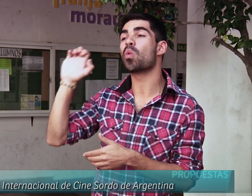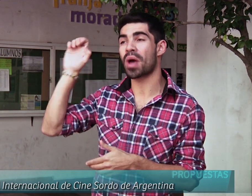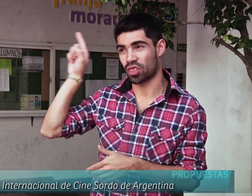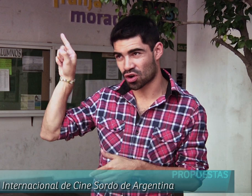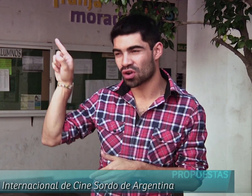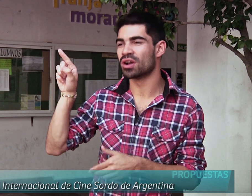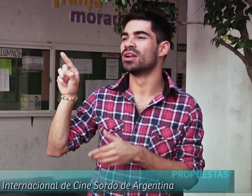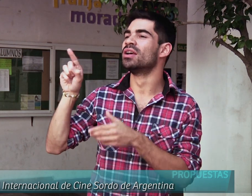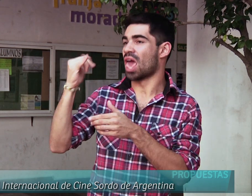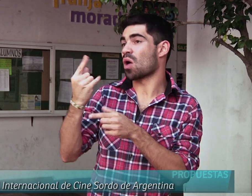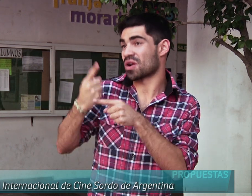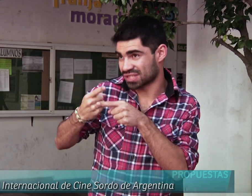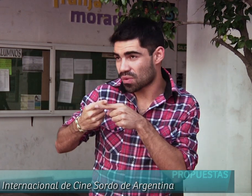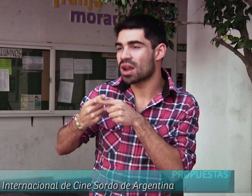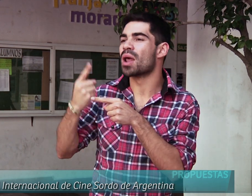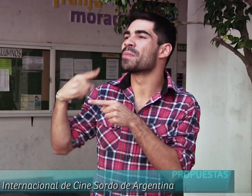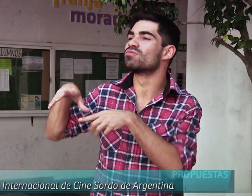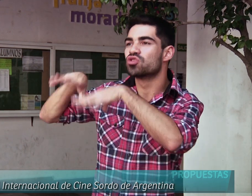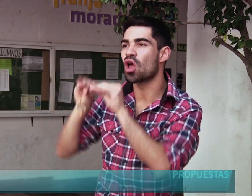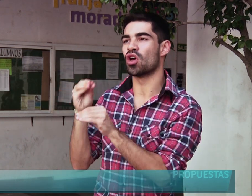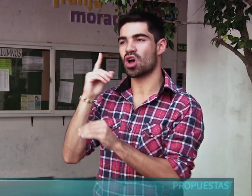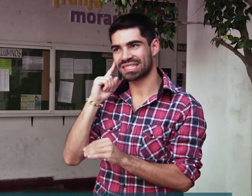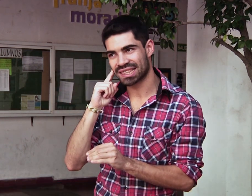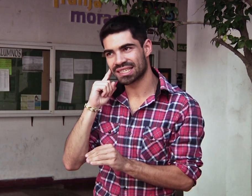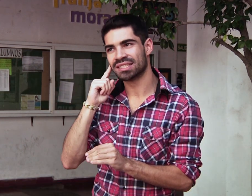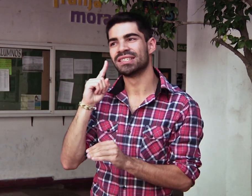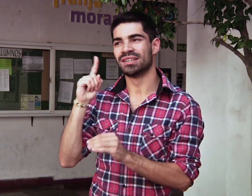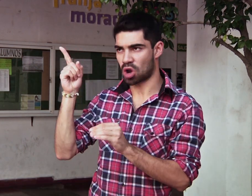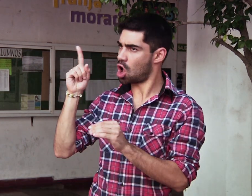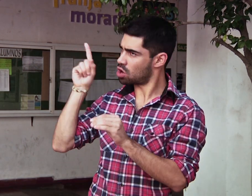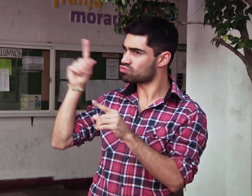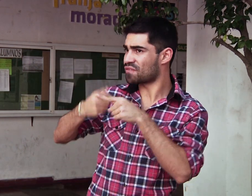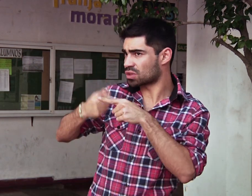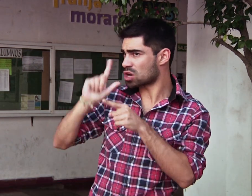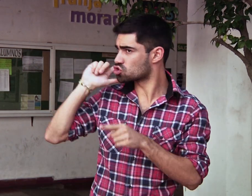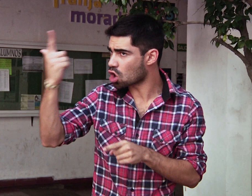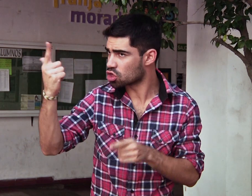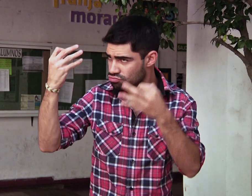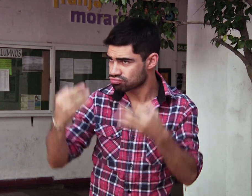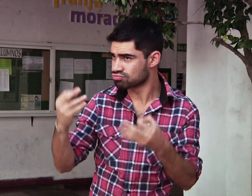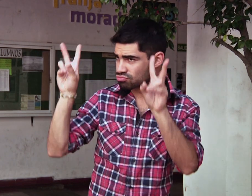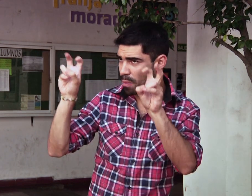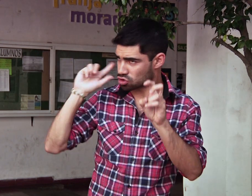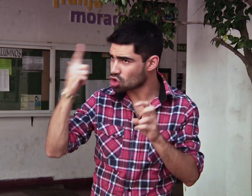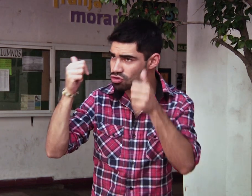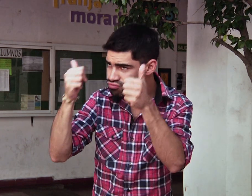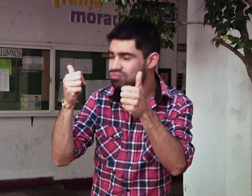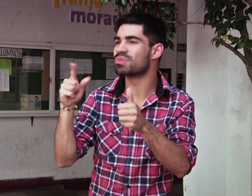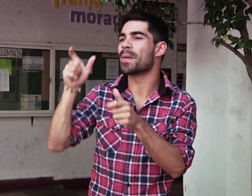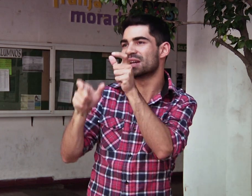hay en Ecuador Sí hay un festival Sí pero donde hay muchos oyentes sí